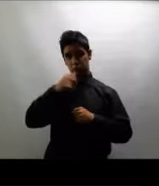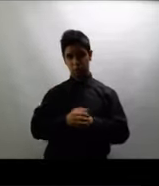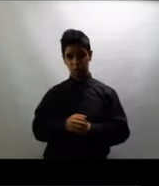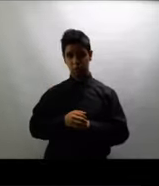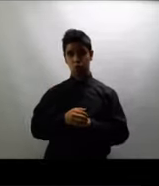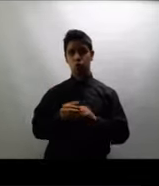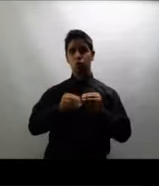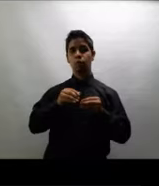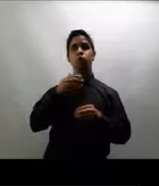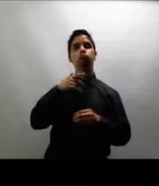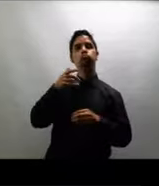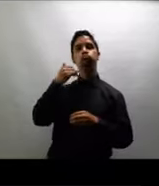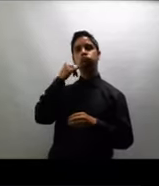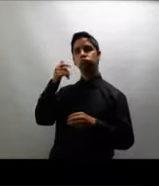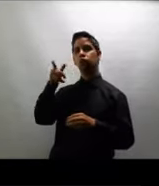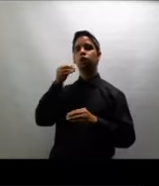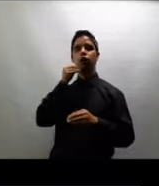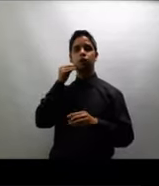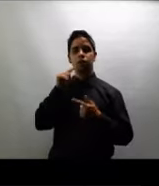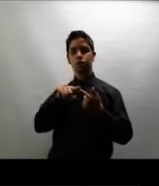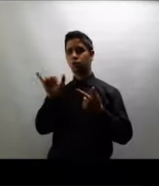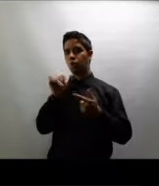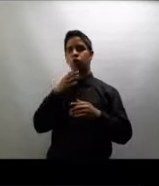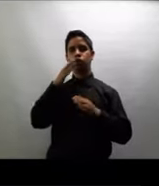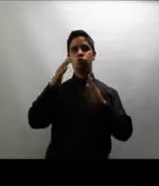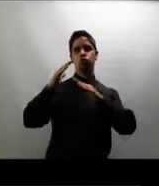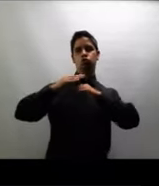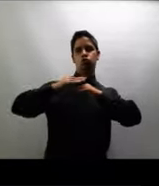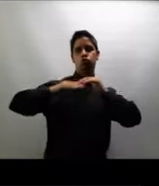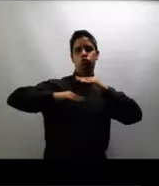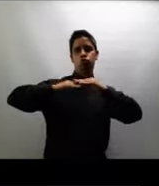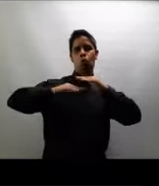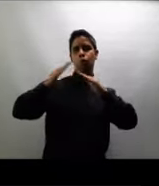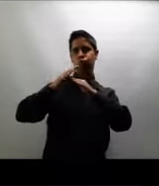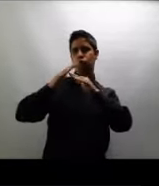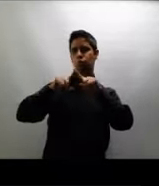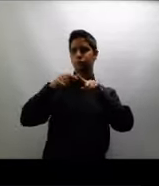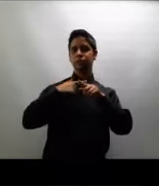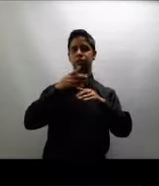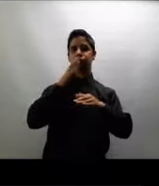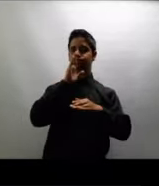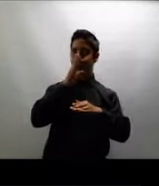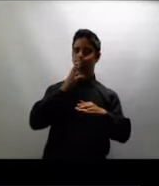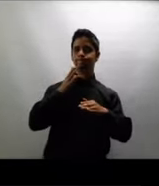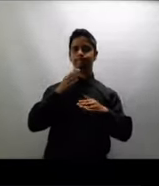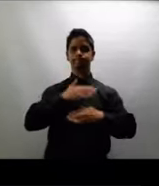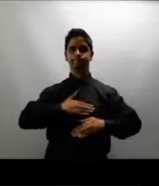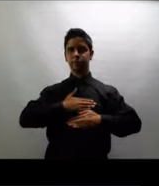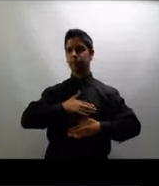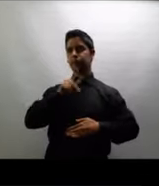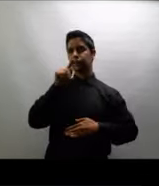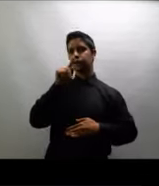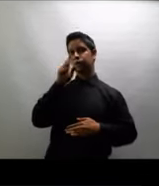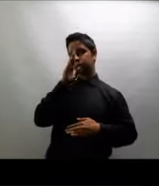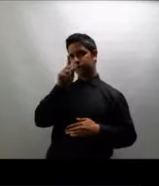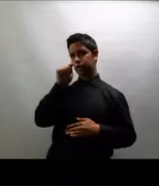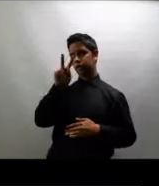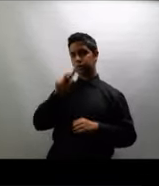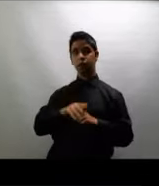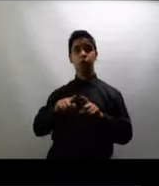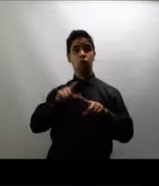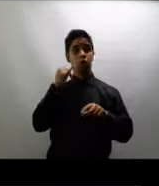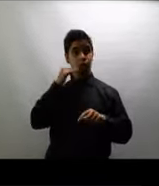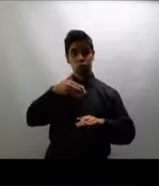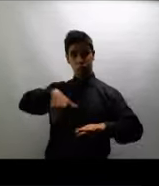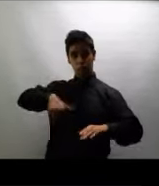teléfono residencial y el mejor entretenimiento en DirecTV. Y si todavía no tienes DirecTV, pues espérate, aprovecha